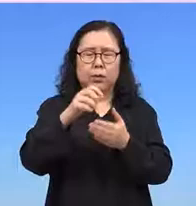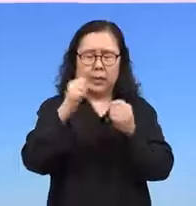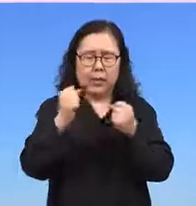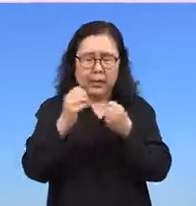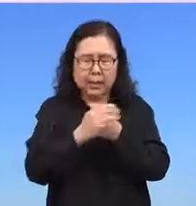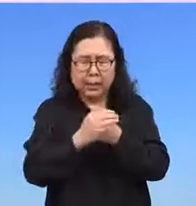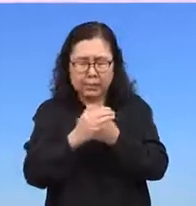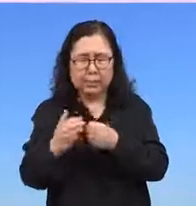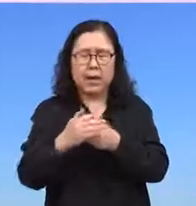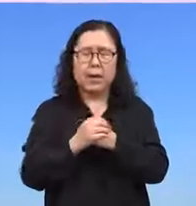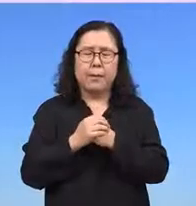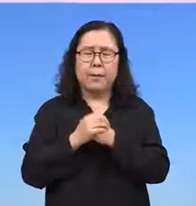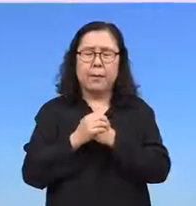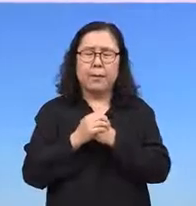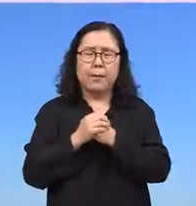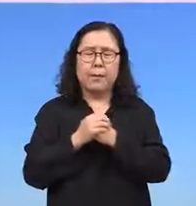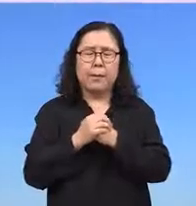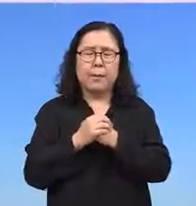계시기에